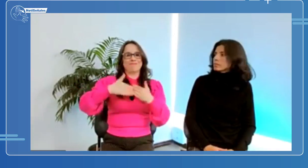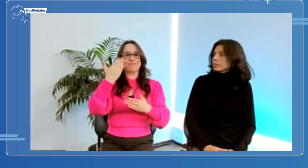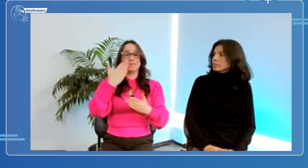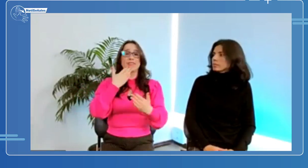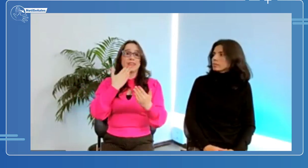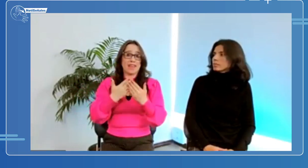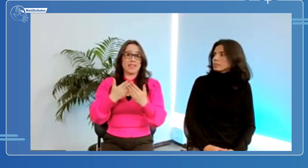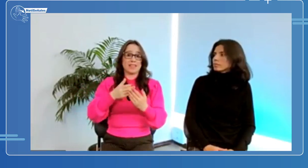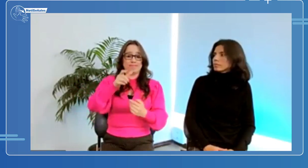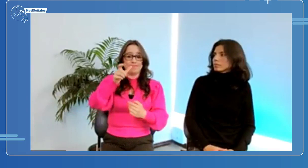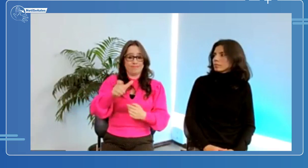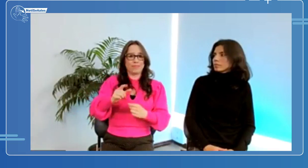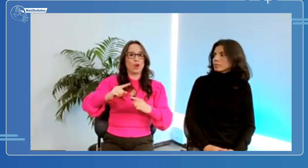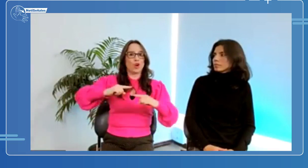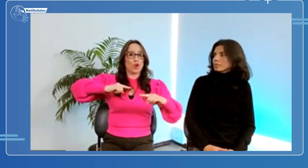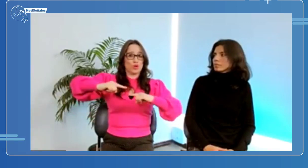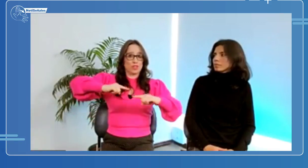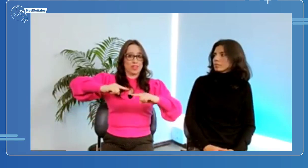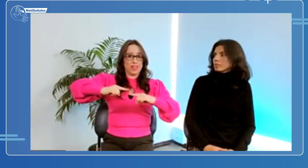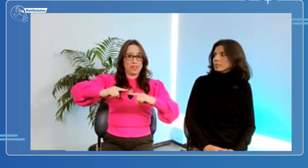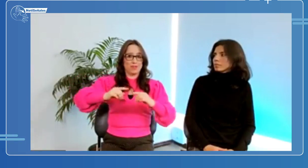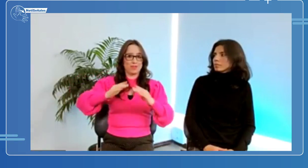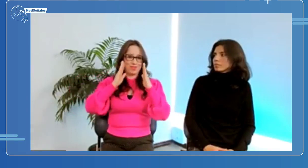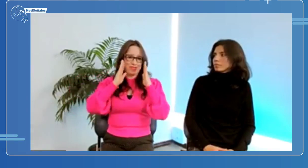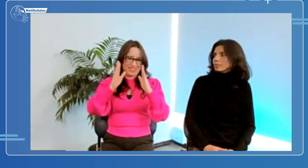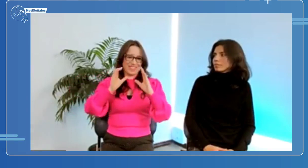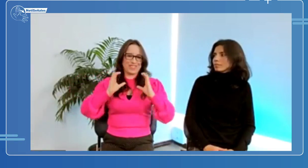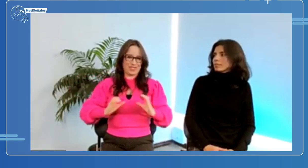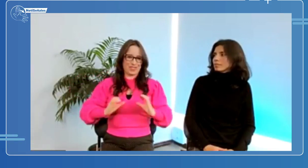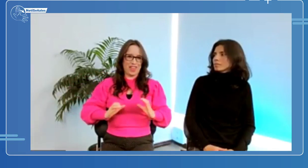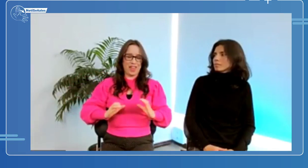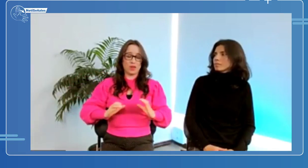sorda en cuanto a los temas de salud, gracias a la coordinación